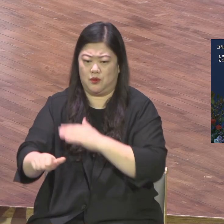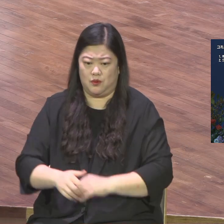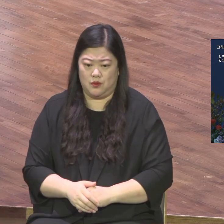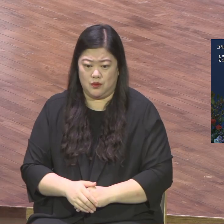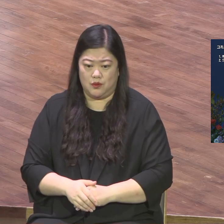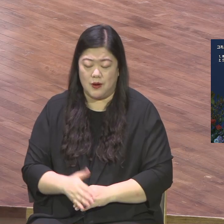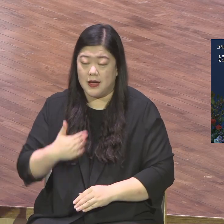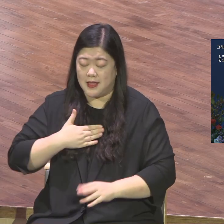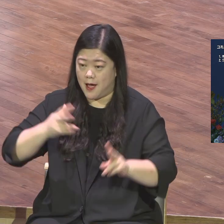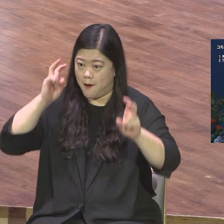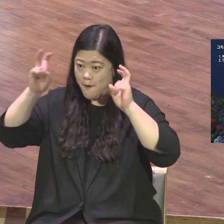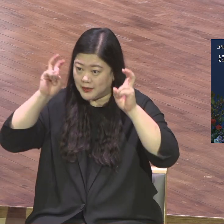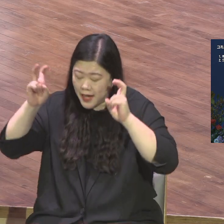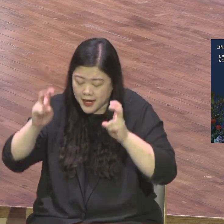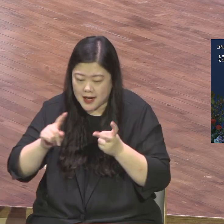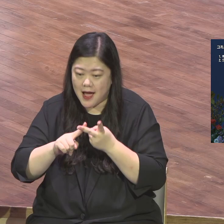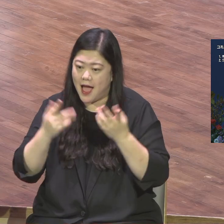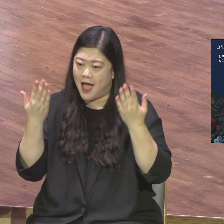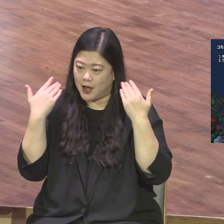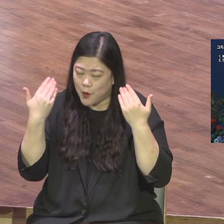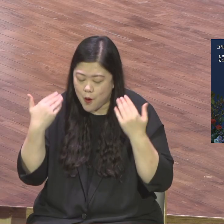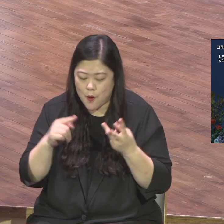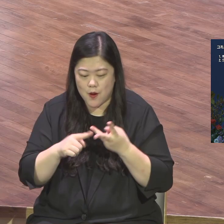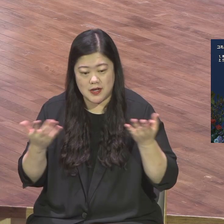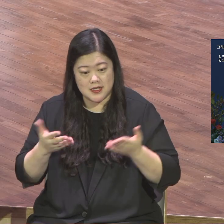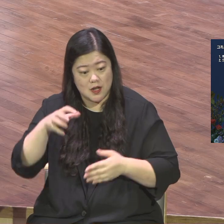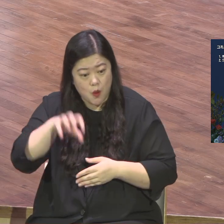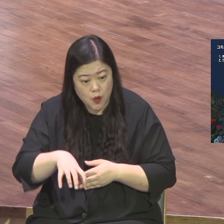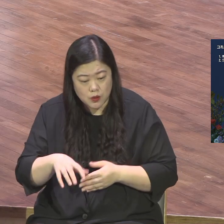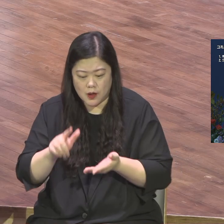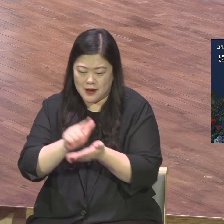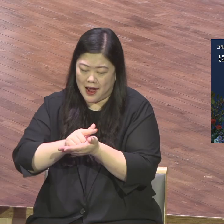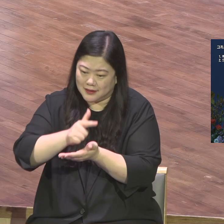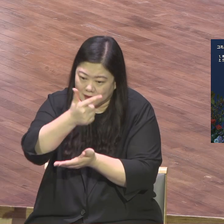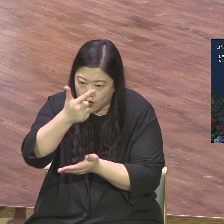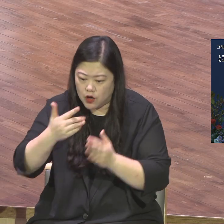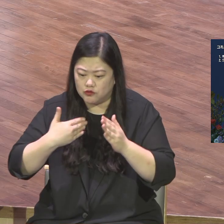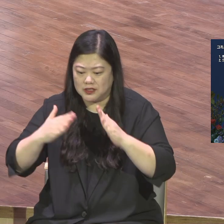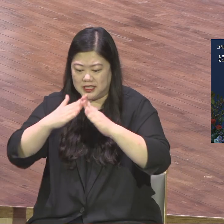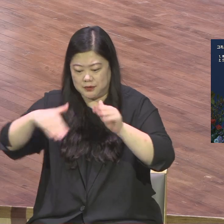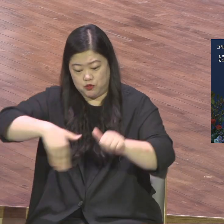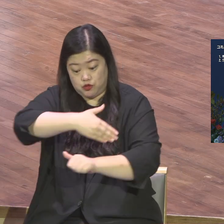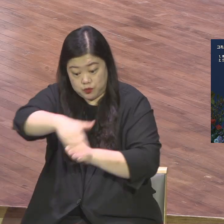살릴 주인공이다. 이 시대 살릴 주인공이다. 우리 교회는 이 강서구 살릴 주인공이다.